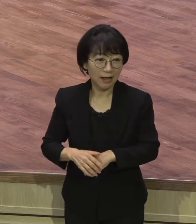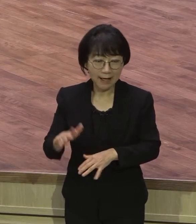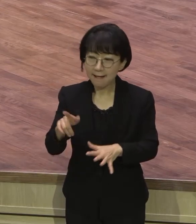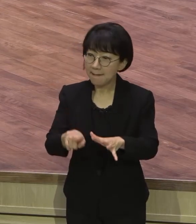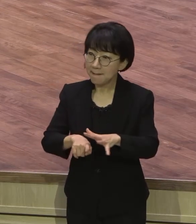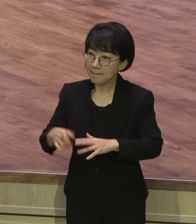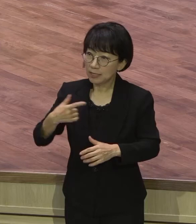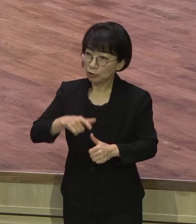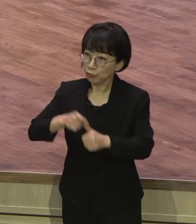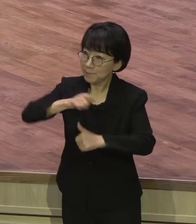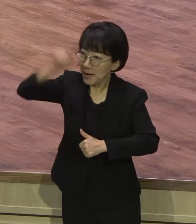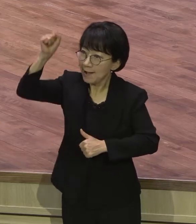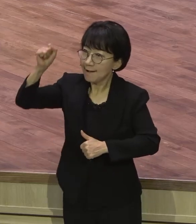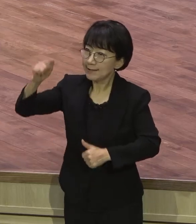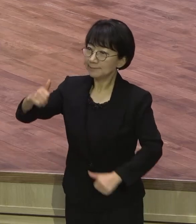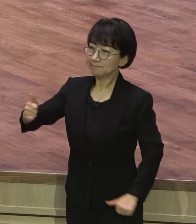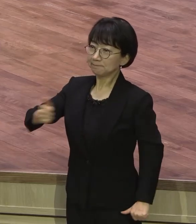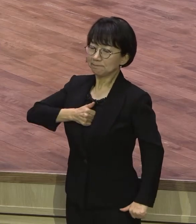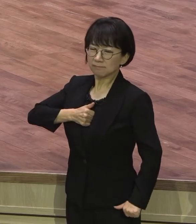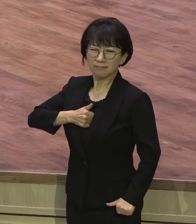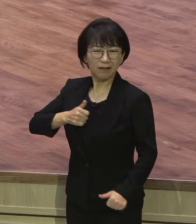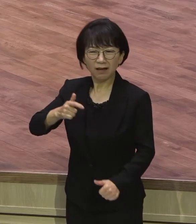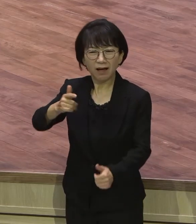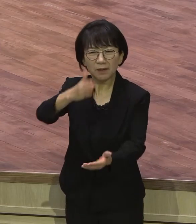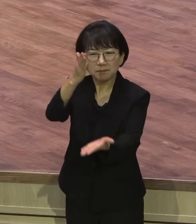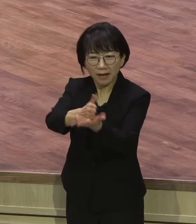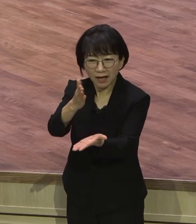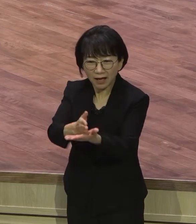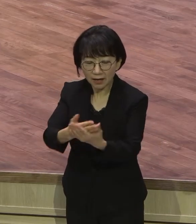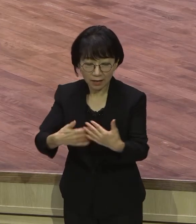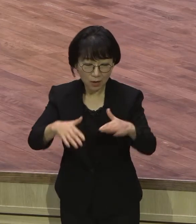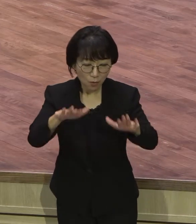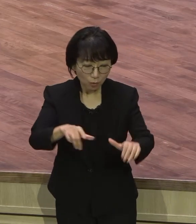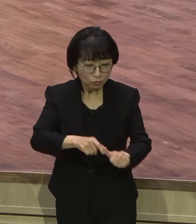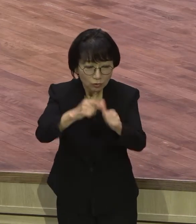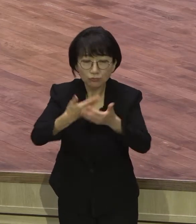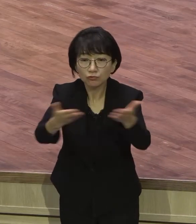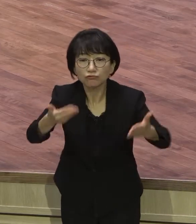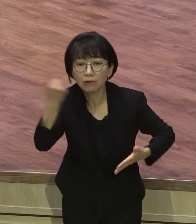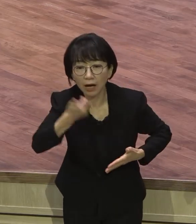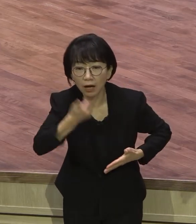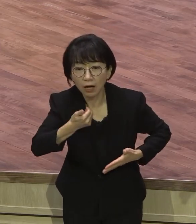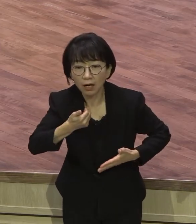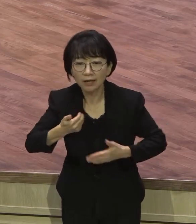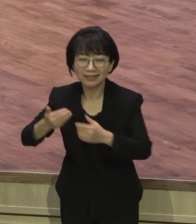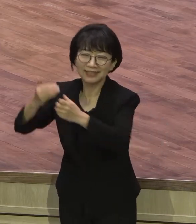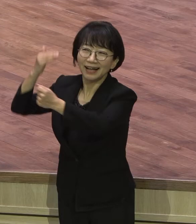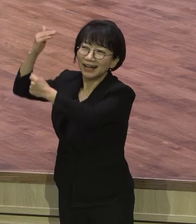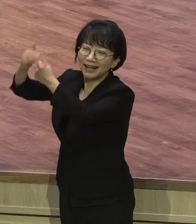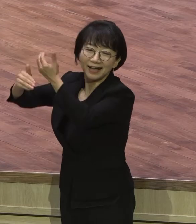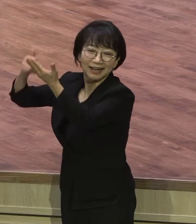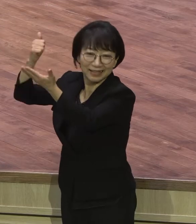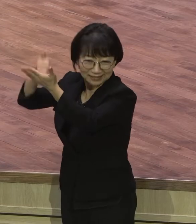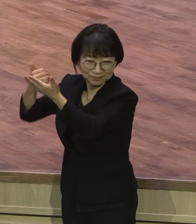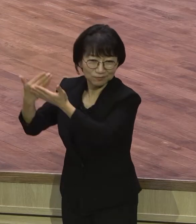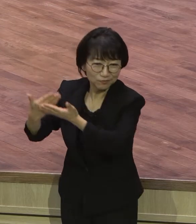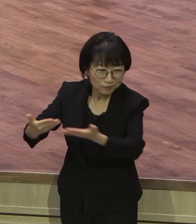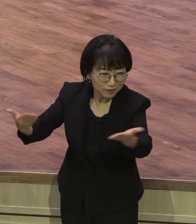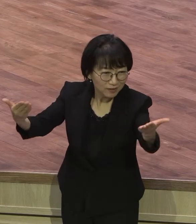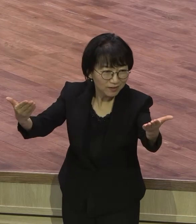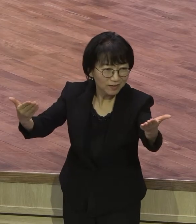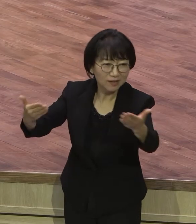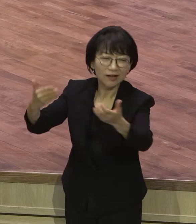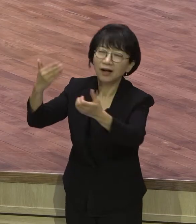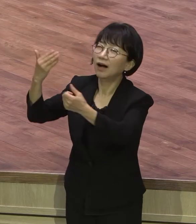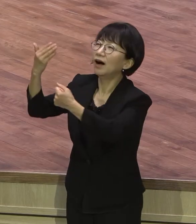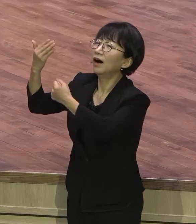먼저 구원의 반열에 들어선 것이 중요한 것이 아니라 구원을 베풀어 주신 하나님의 은혜 거기에